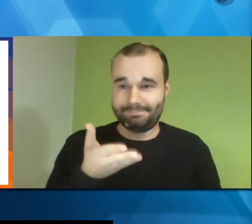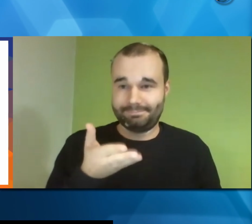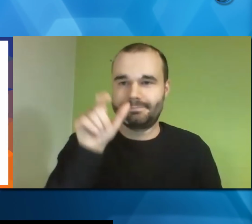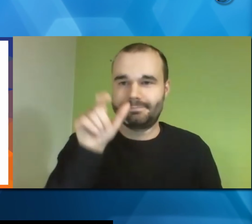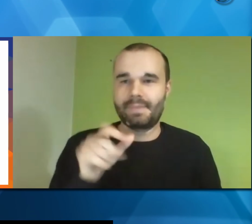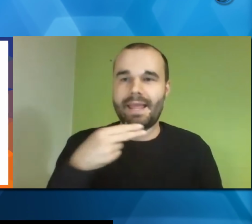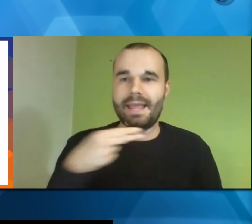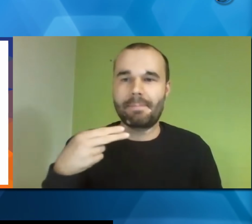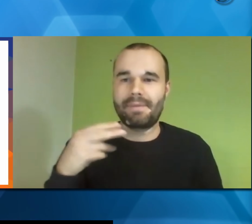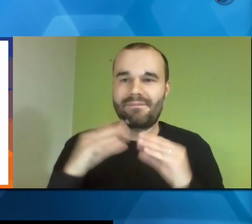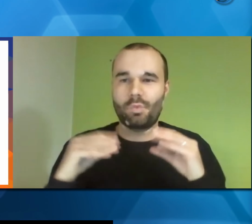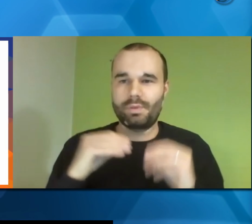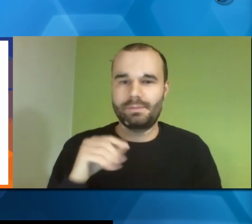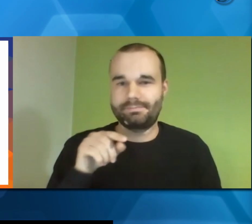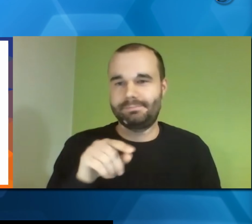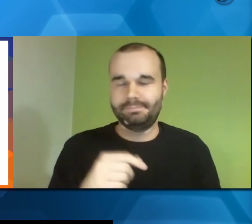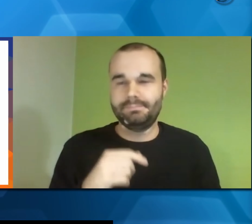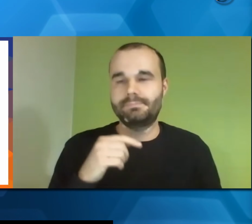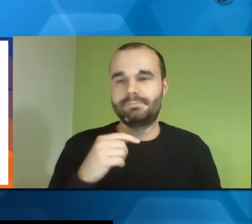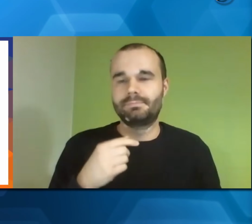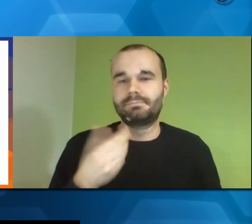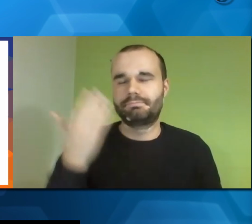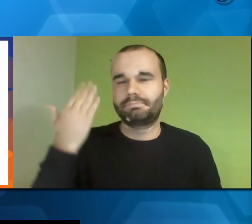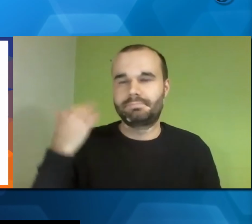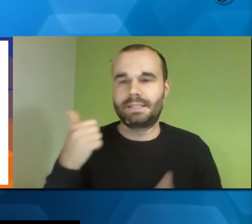In to je seveda dr. Herbert Feuchte.